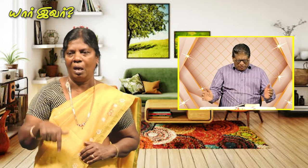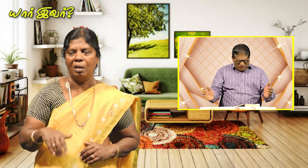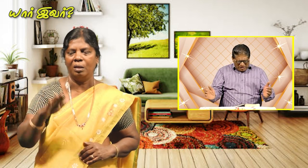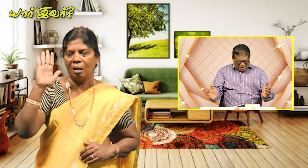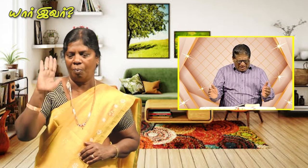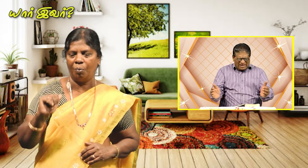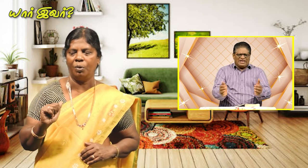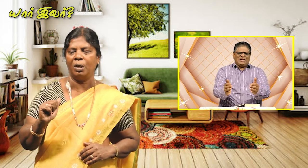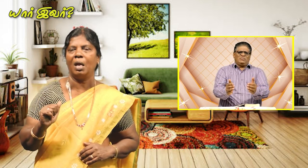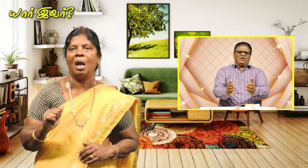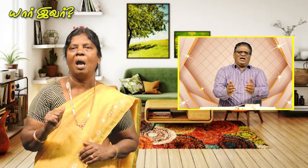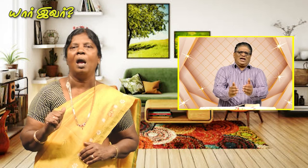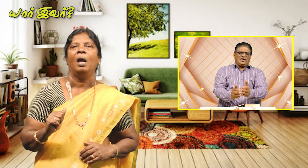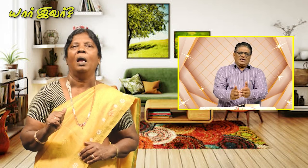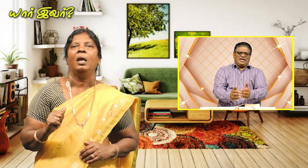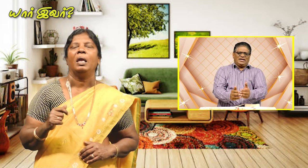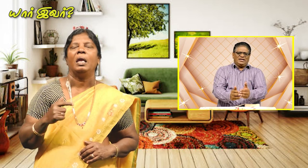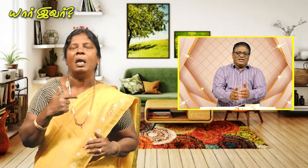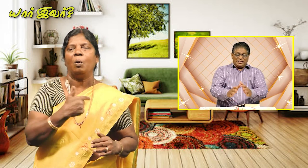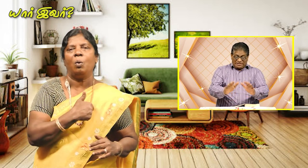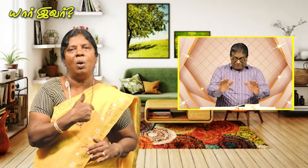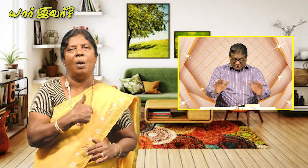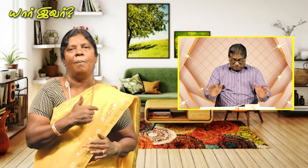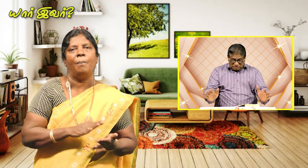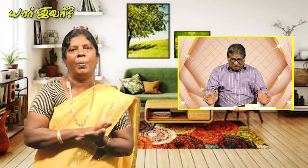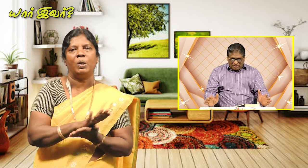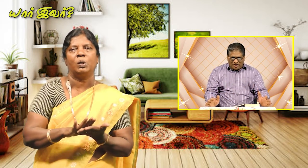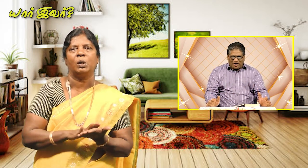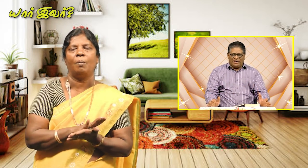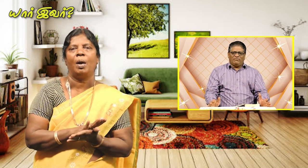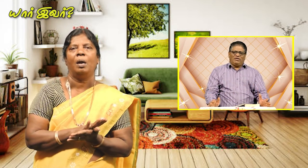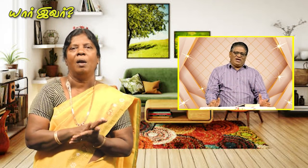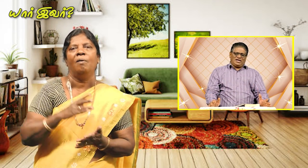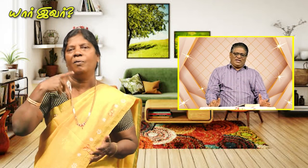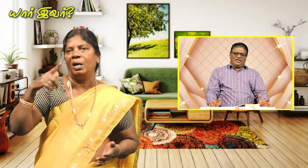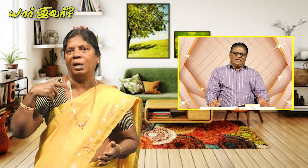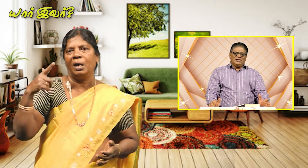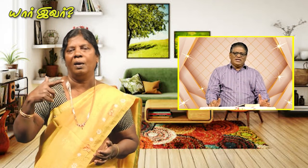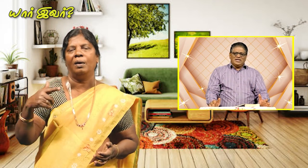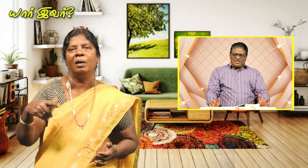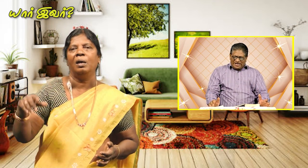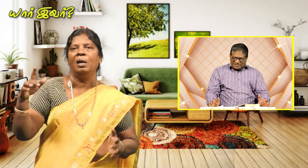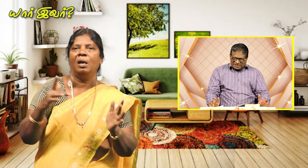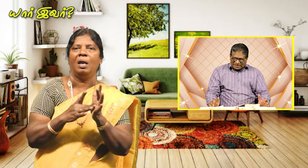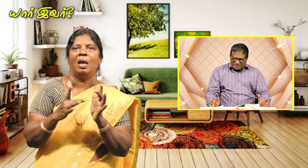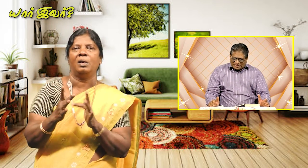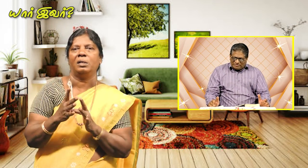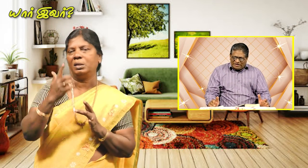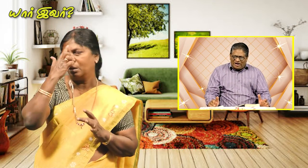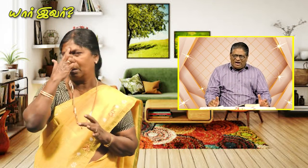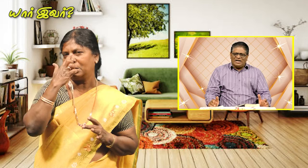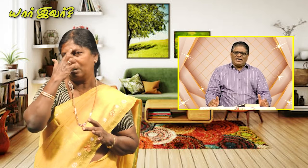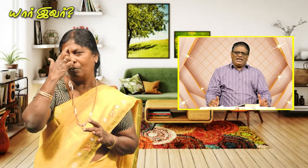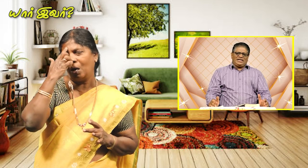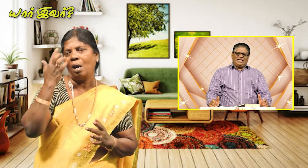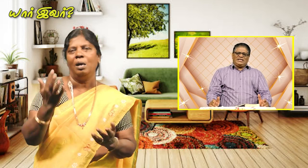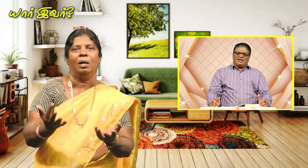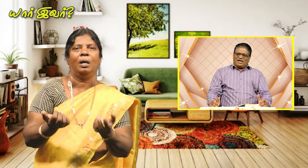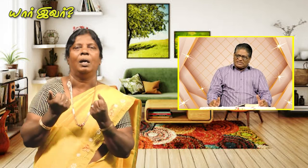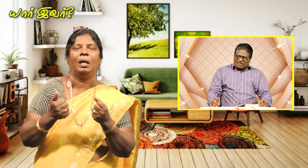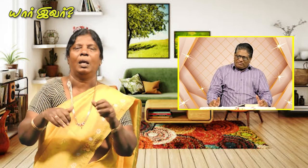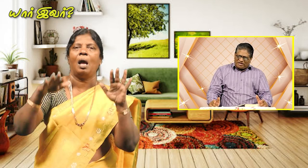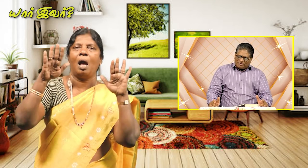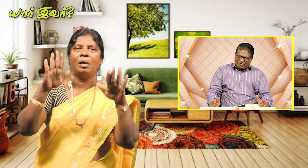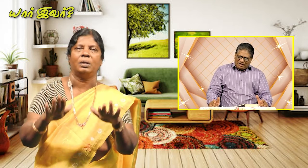இந்த புதிய இயல்புகள் அடங்கிய இந்த பரிசுத்தமான வாழ்க்கையை, இயேசு கிறிஸ்துவினால் கிடைக்கிற